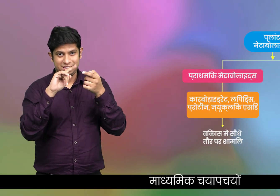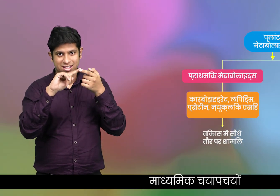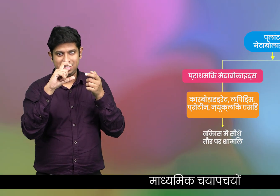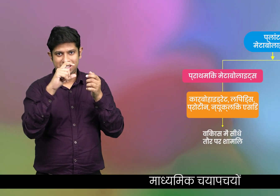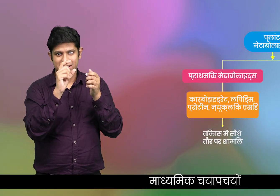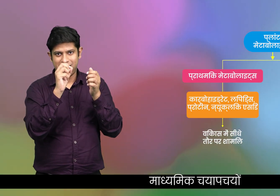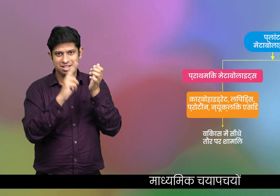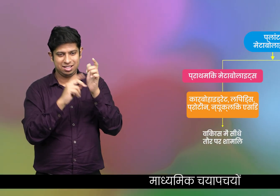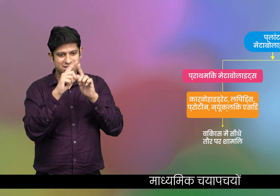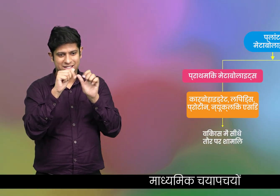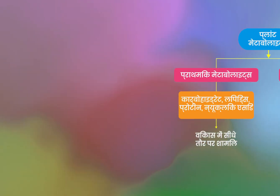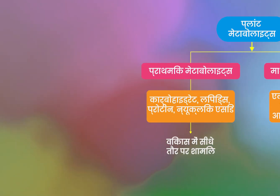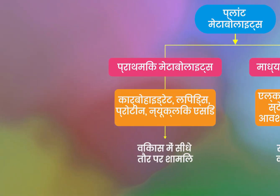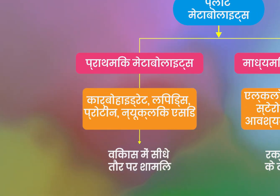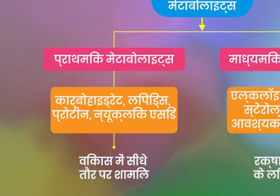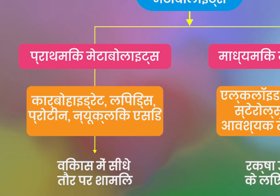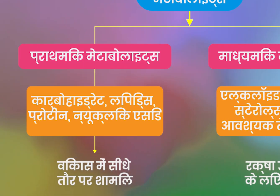माध्यमिक चयापचयों,